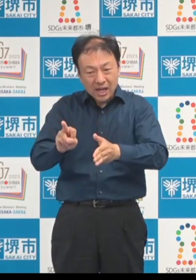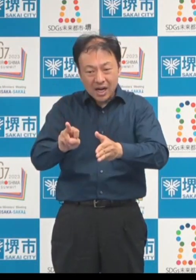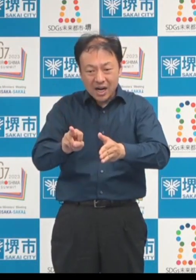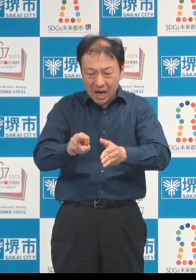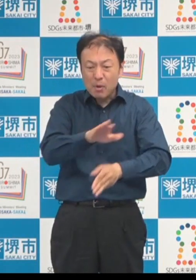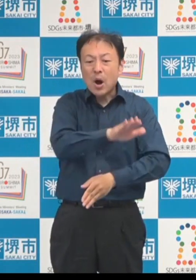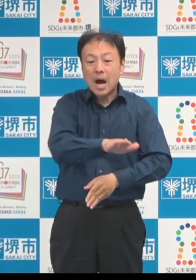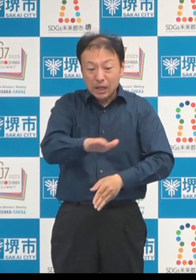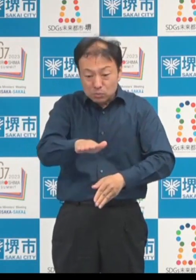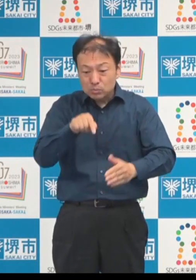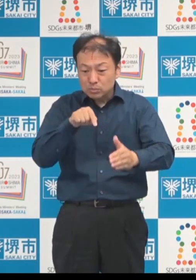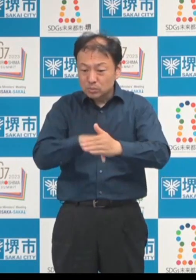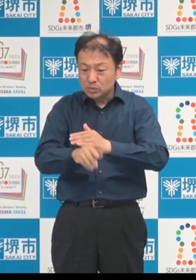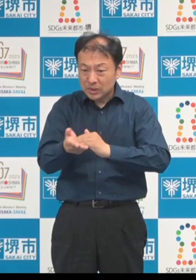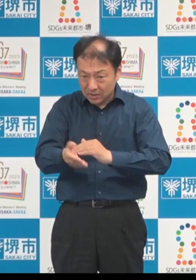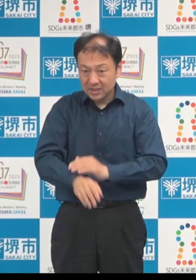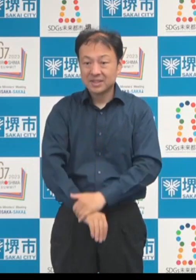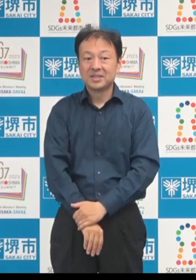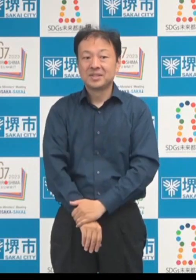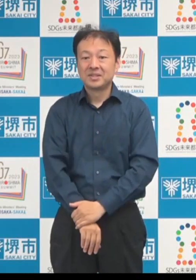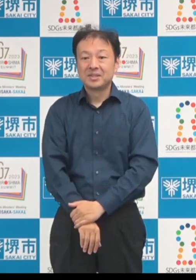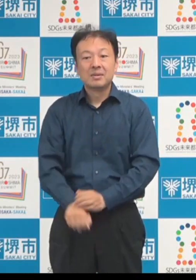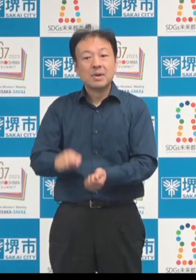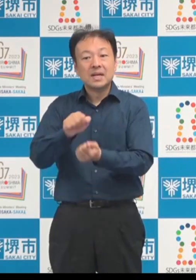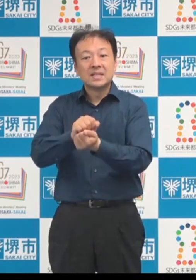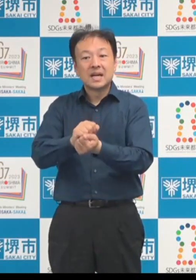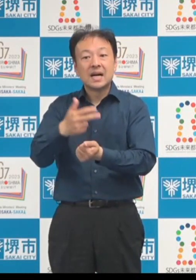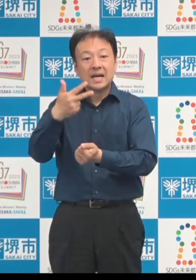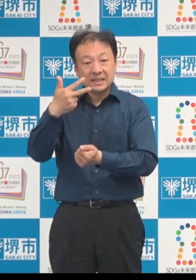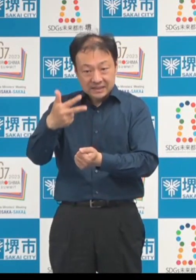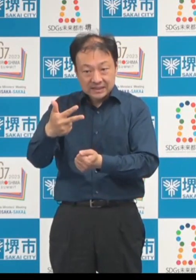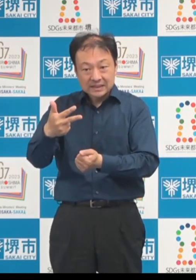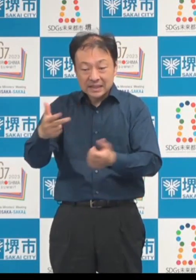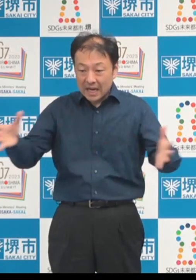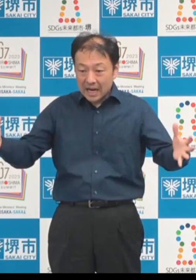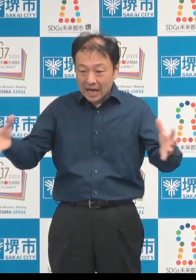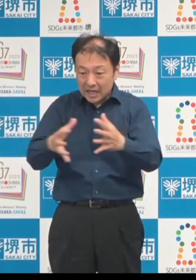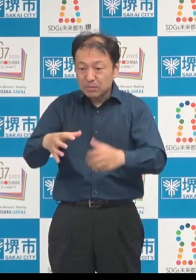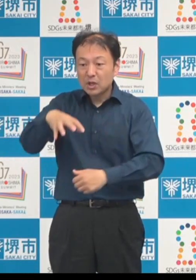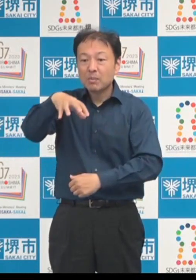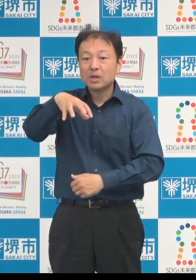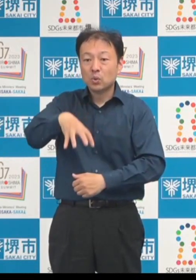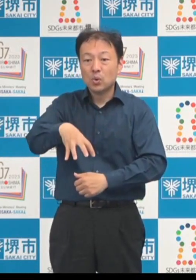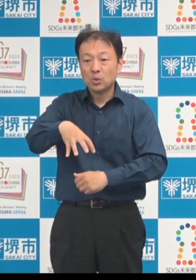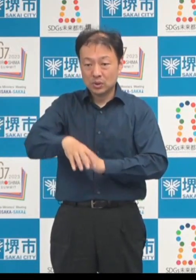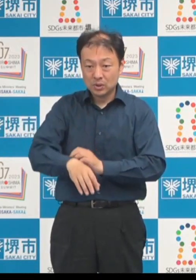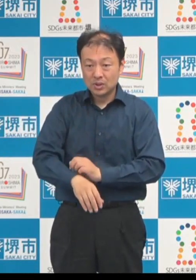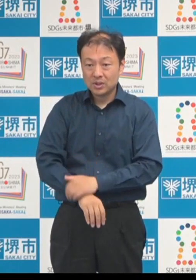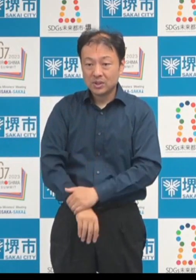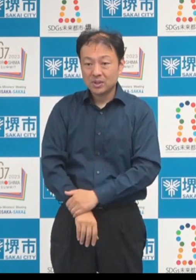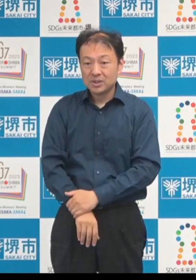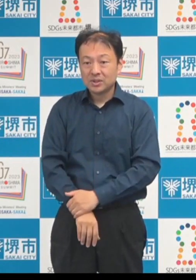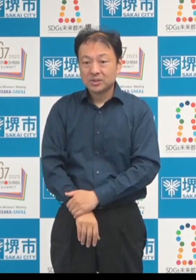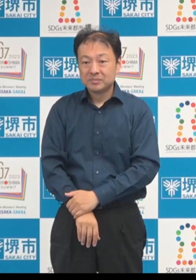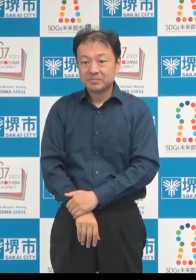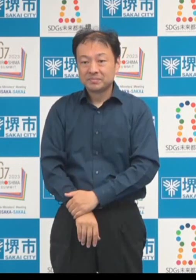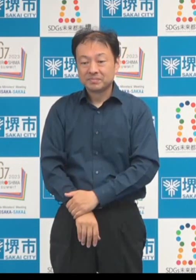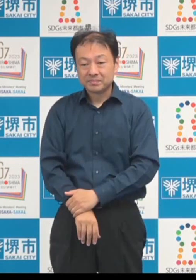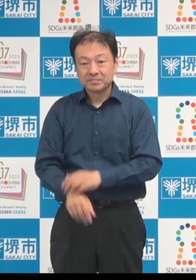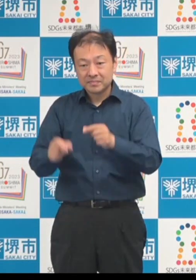ね、堺ので本当にそういうイノベーションの人たちを集めるために今から考えなきゃいけないのは、関空